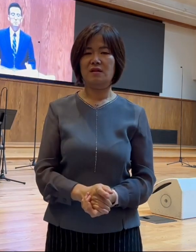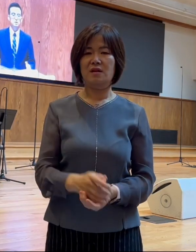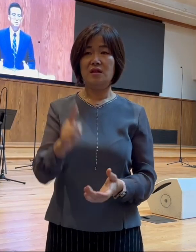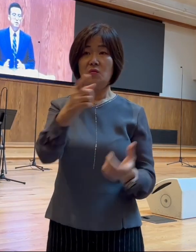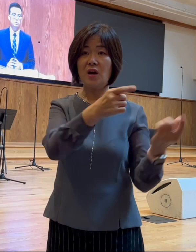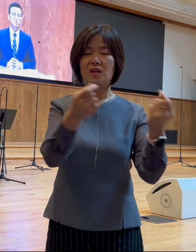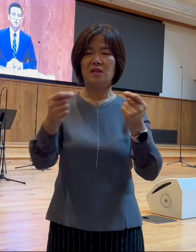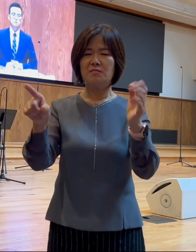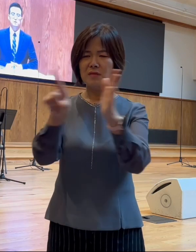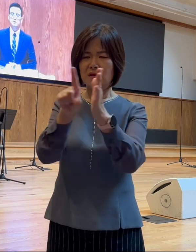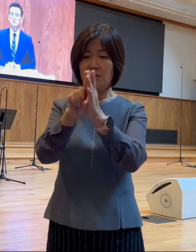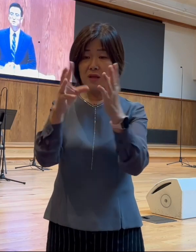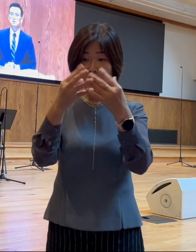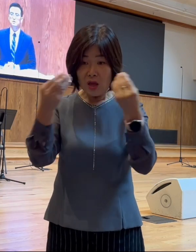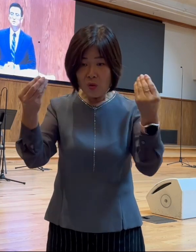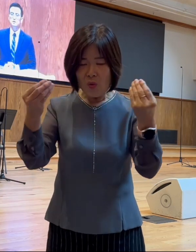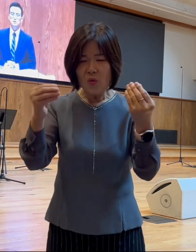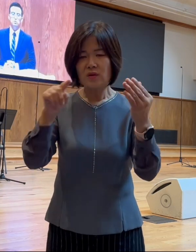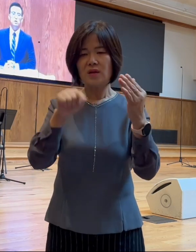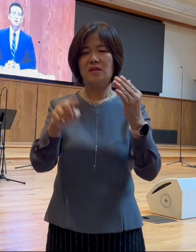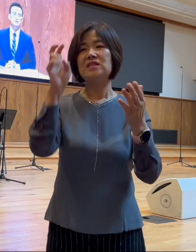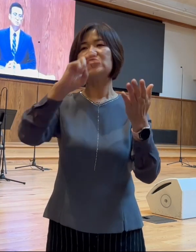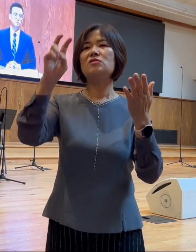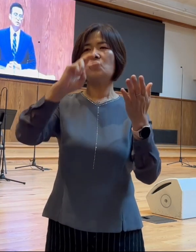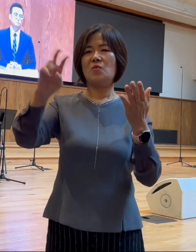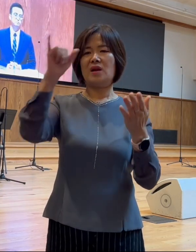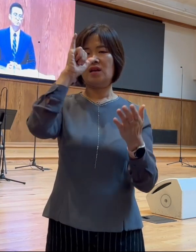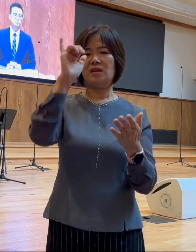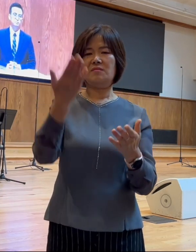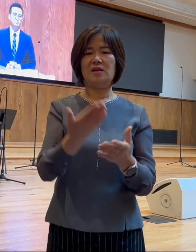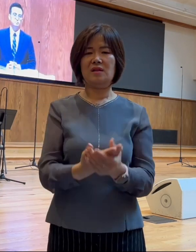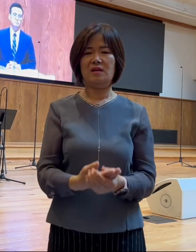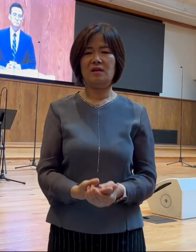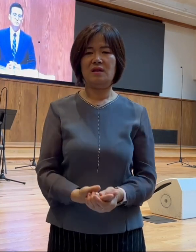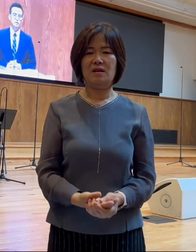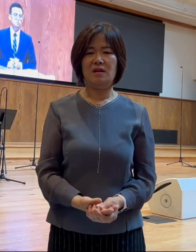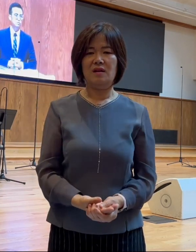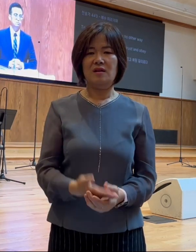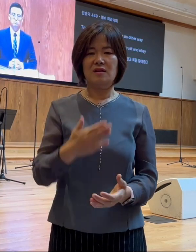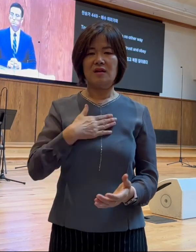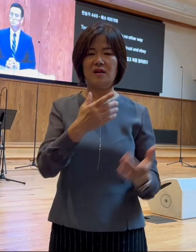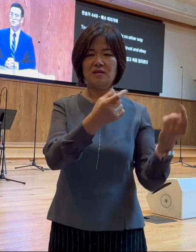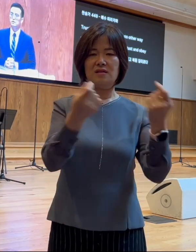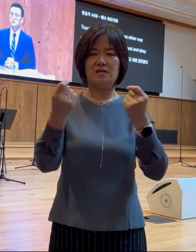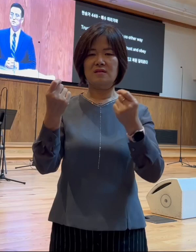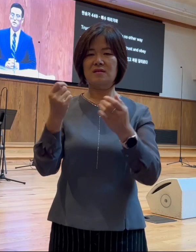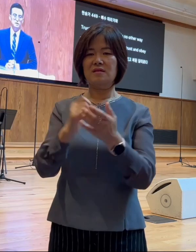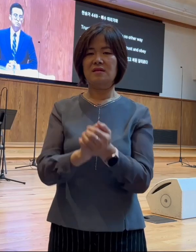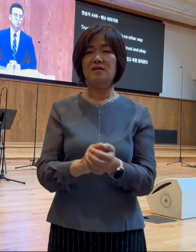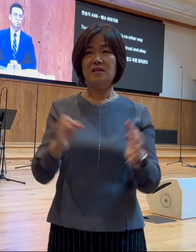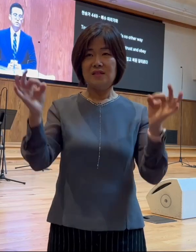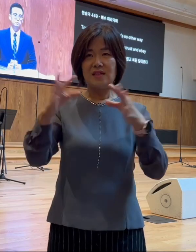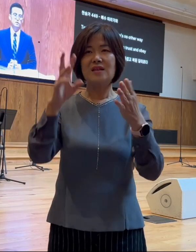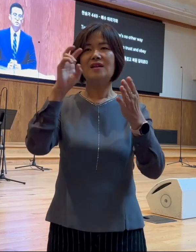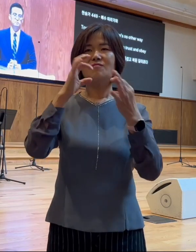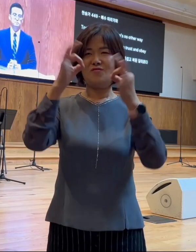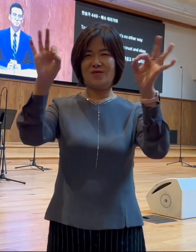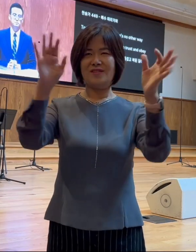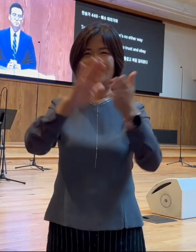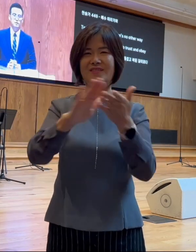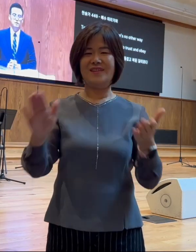이러한 믿음의 내용을 담은 찬송가가 있습니다. 제가 한번 짧게나마 불러보겠습니다.